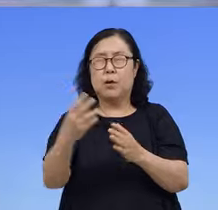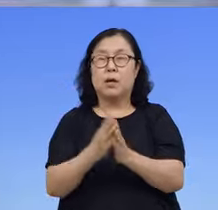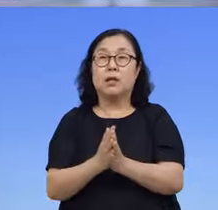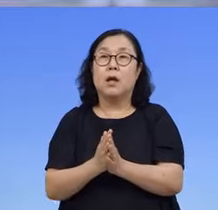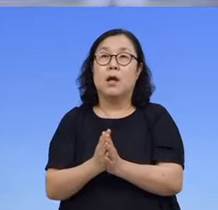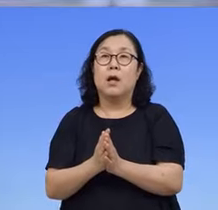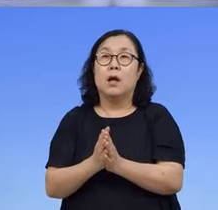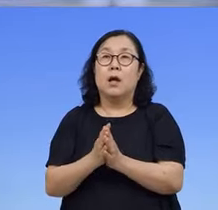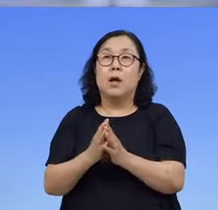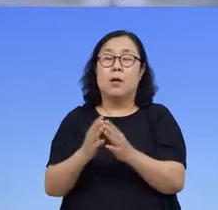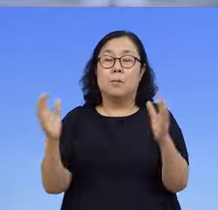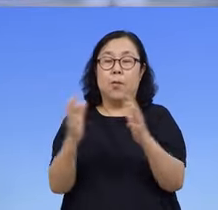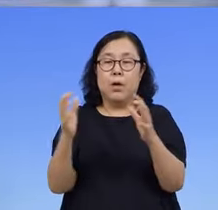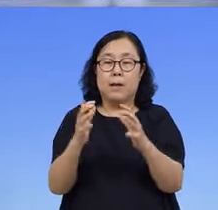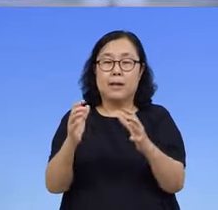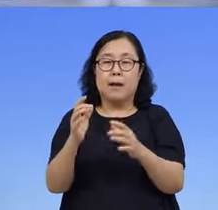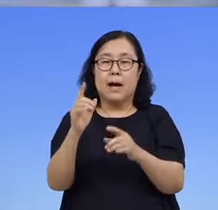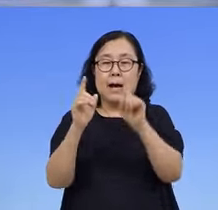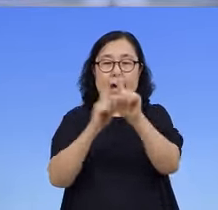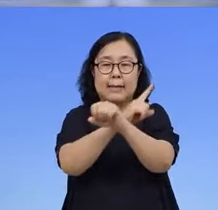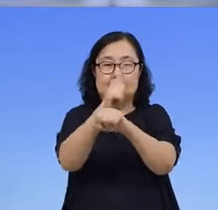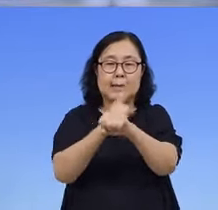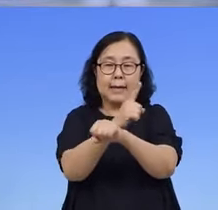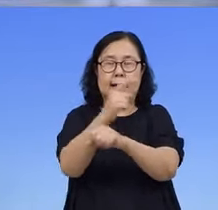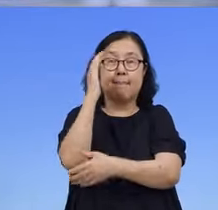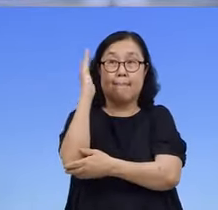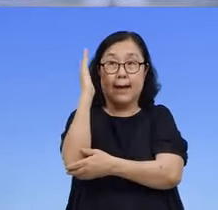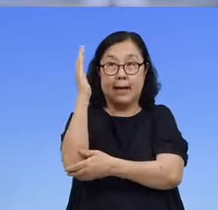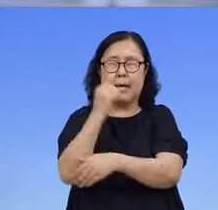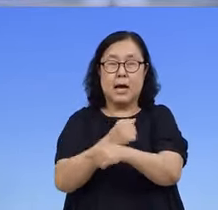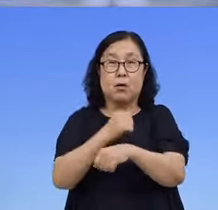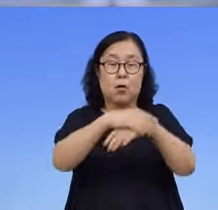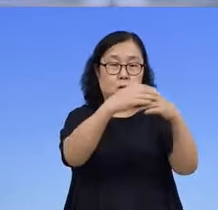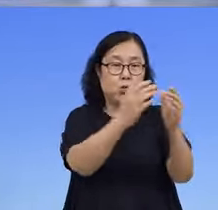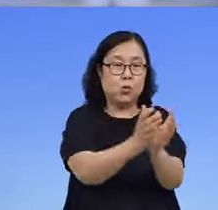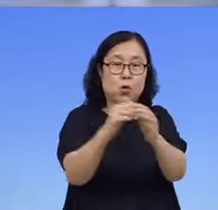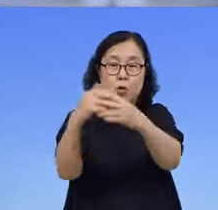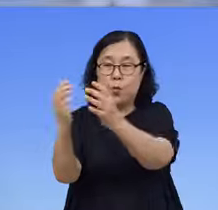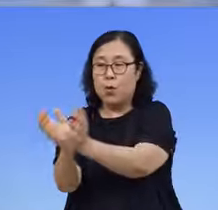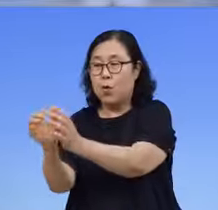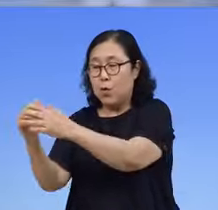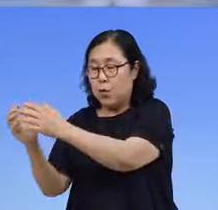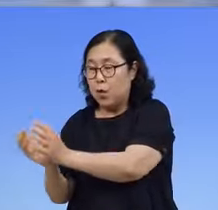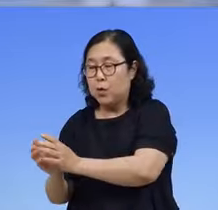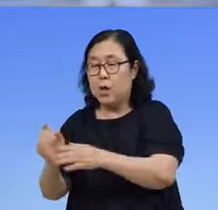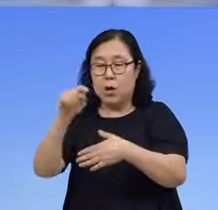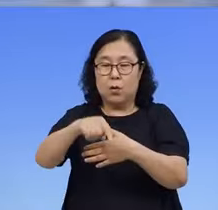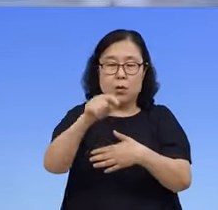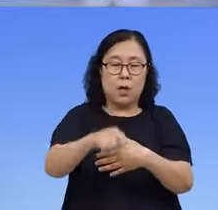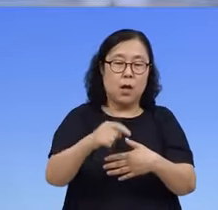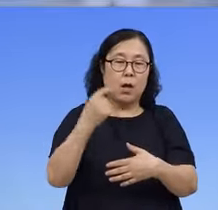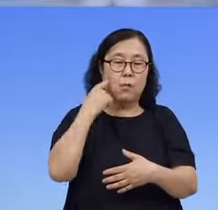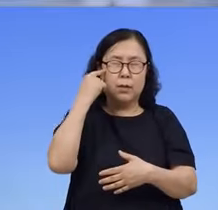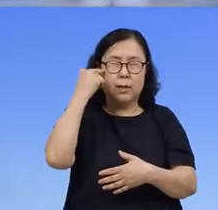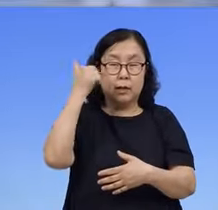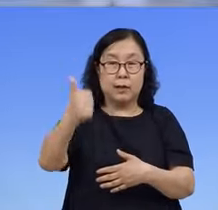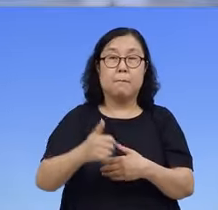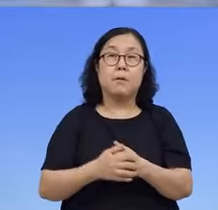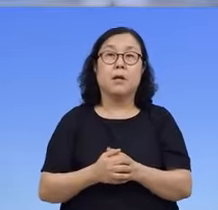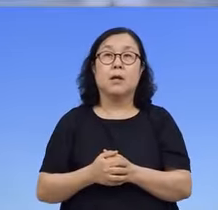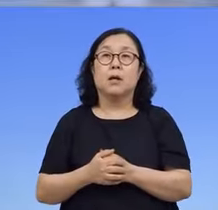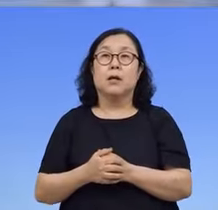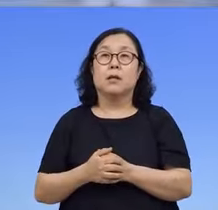62명 모임에서 이제 1시간 강의를 하고 그 다음에 이제 조별로, 그 다음 외부 강사님, 외부 목사님 오셔가지고